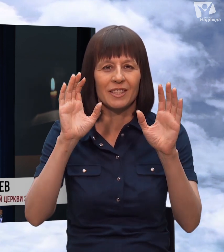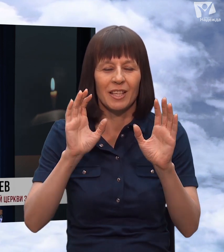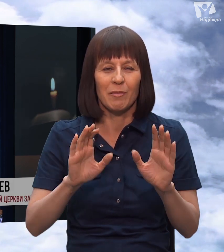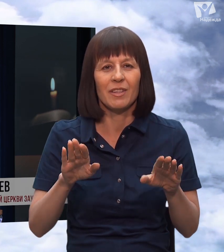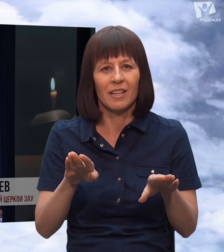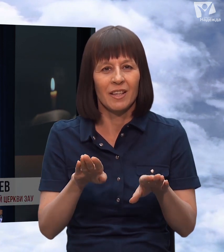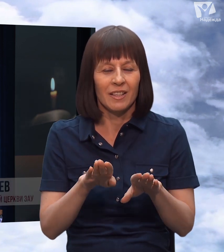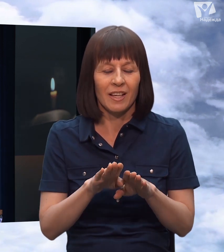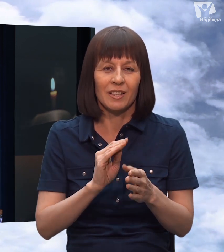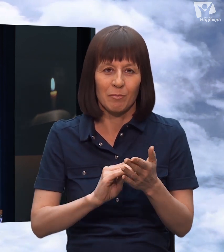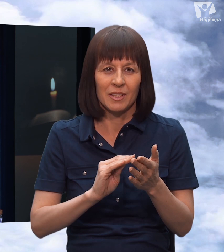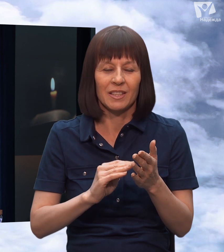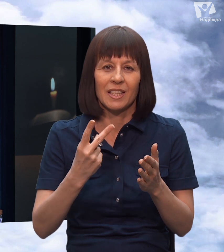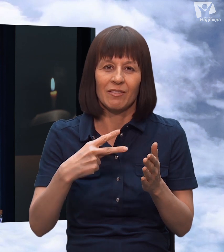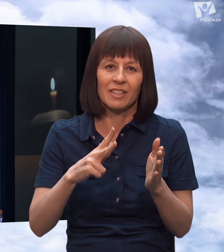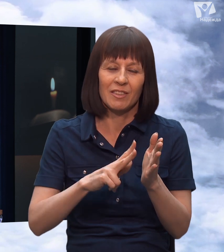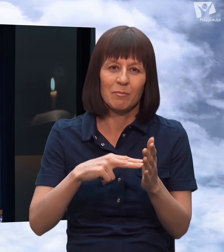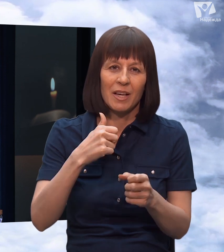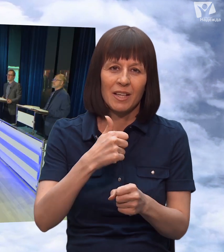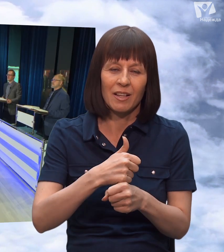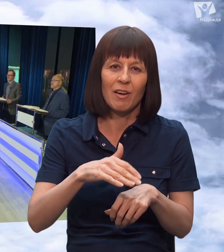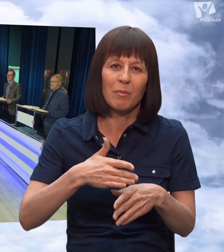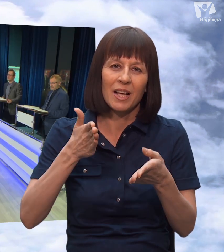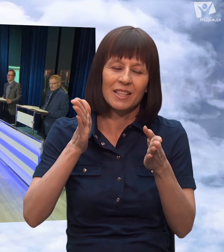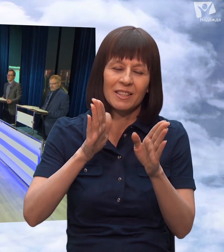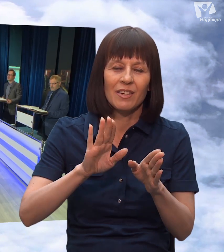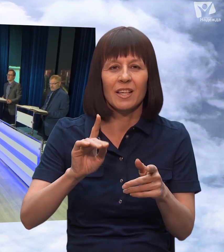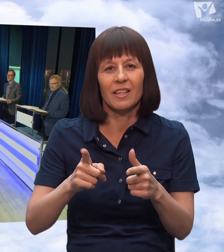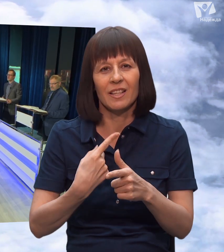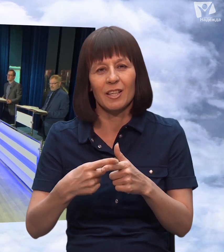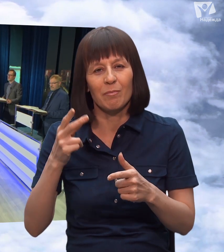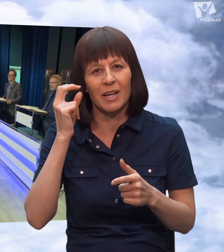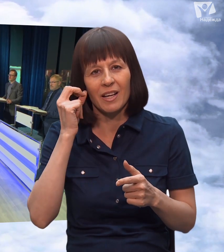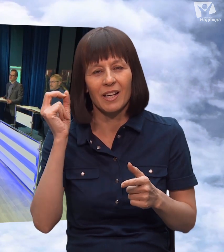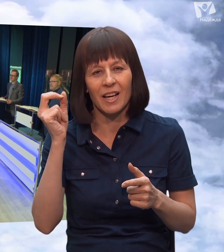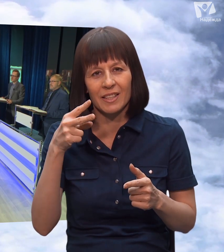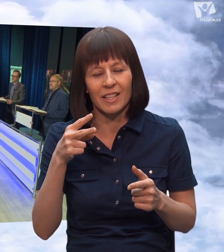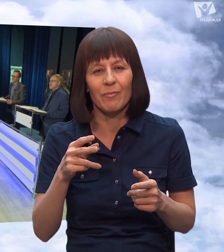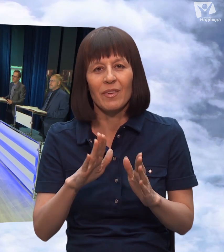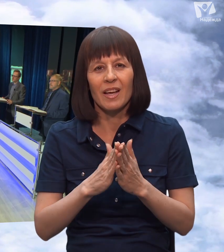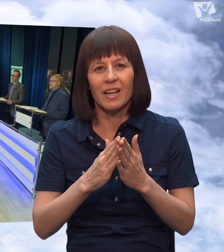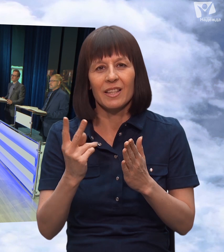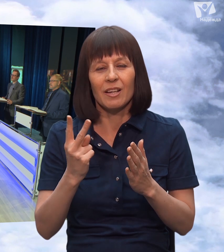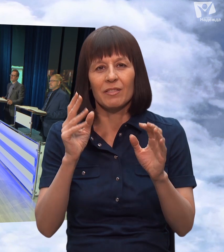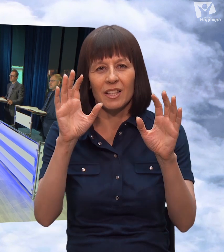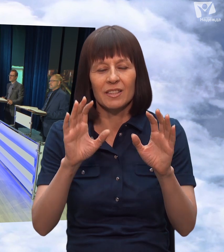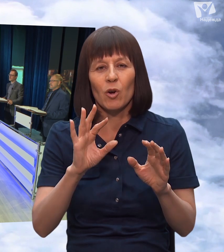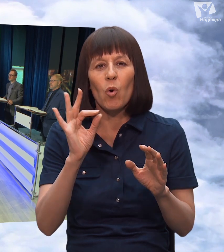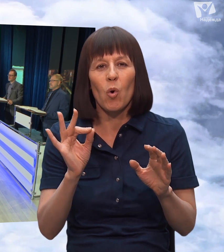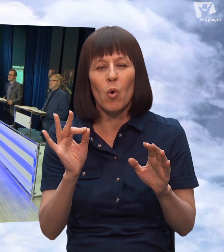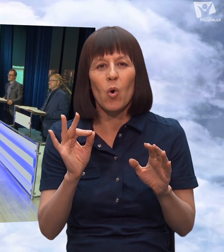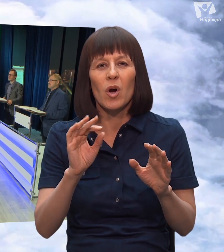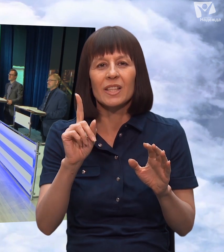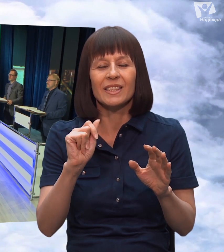затем 20 мая глава это благословение и проклятие поэтому книга второзаконие то а завете в отношении о